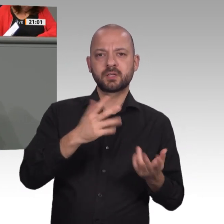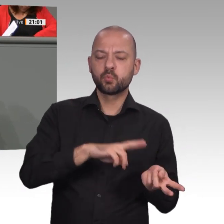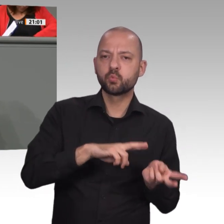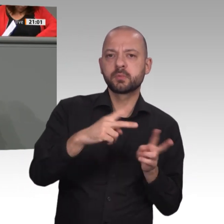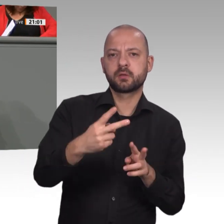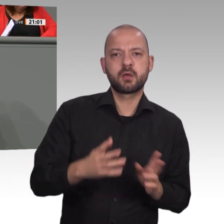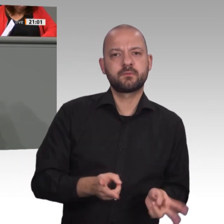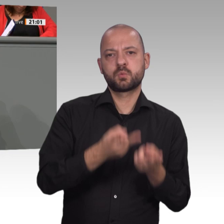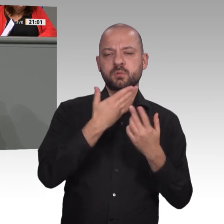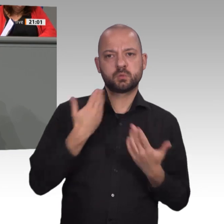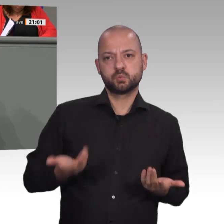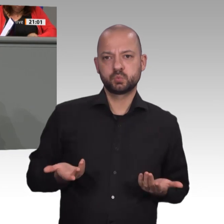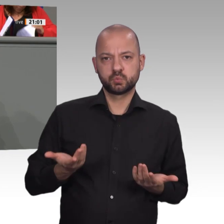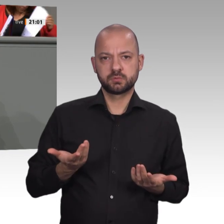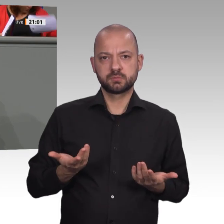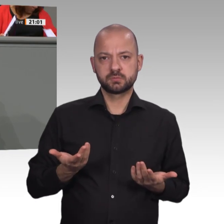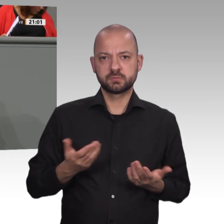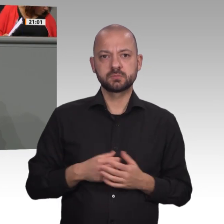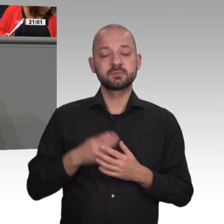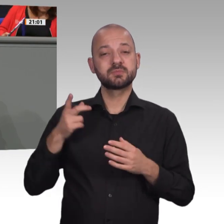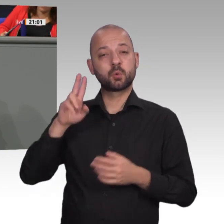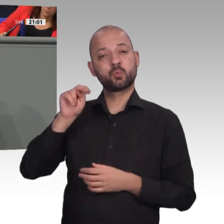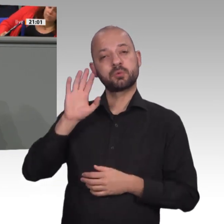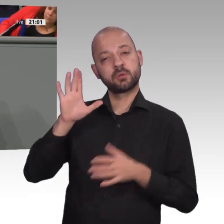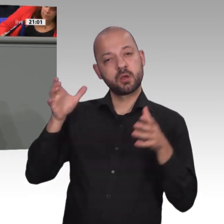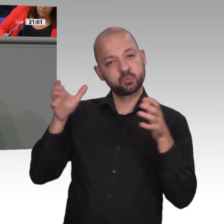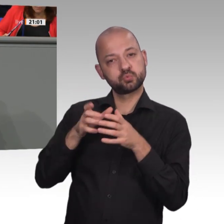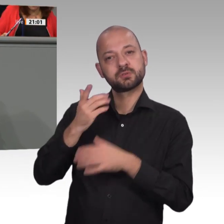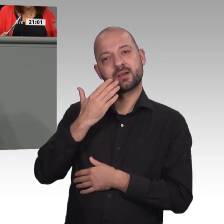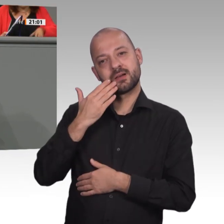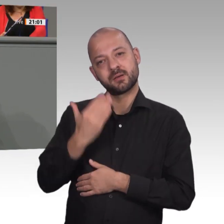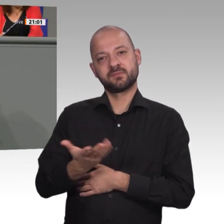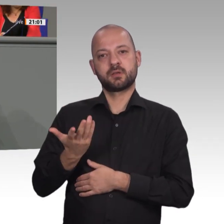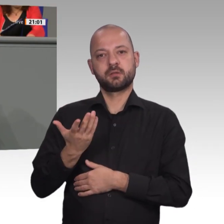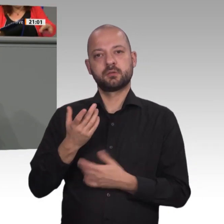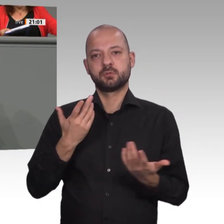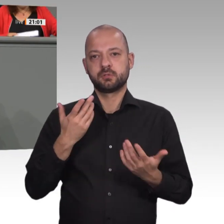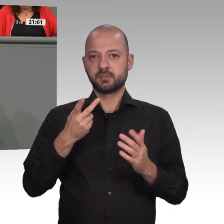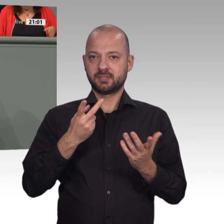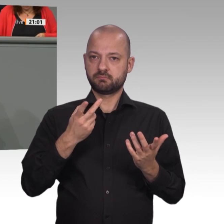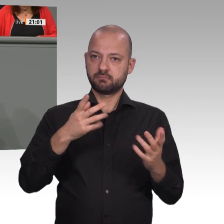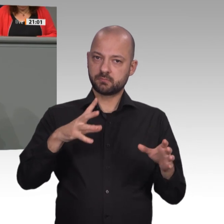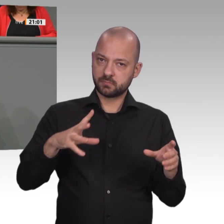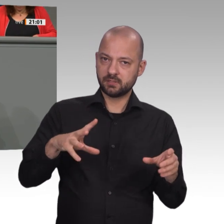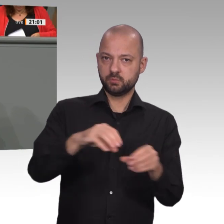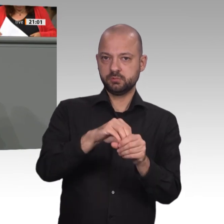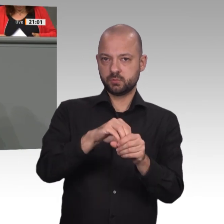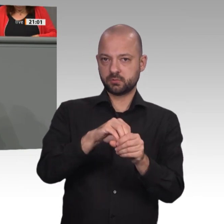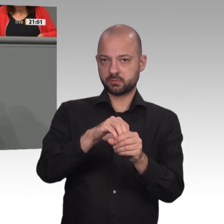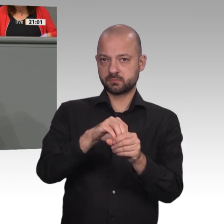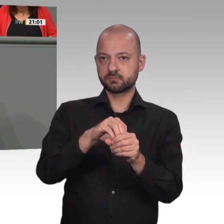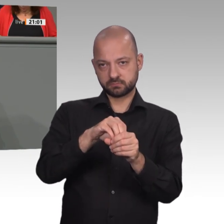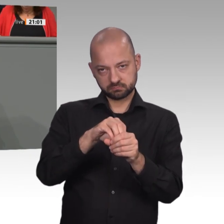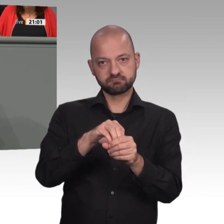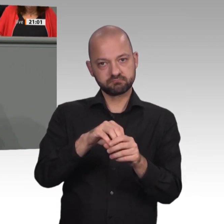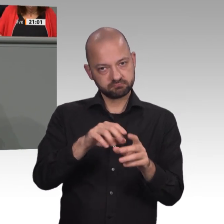stehenden Arbeitsmarkt durch folgende Maßnahmen zu schaffen. Durch Beschäftigungsmöglichkeiten an zugänglichen Arbeitsplätzen, insbesondere